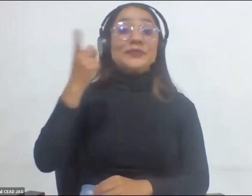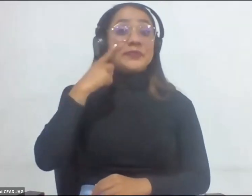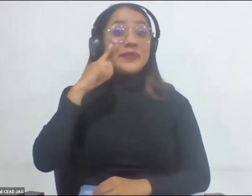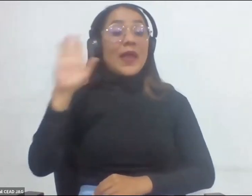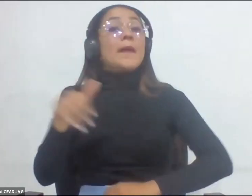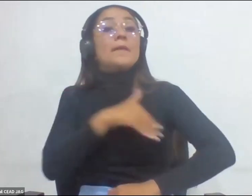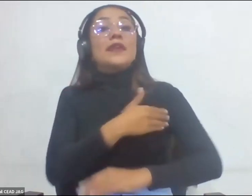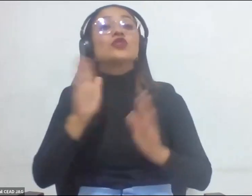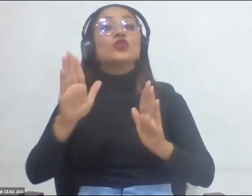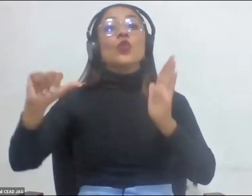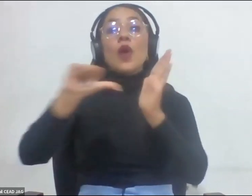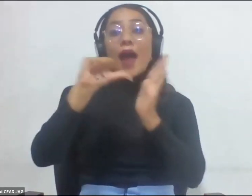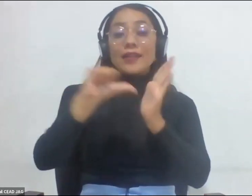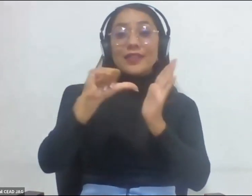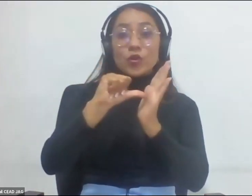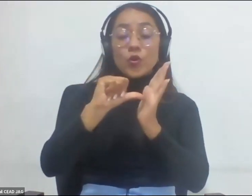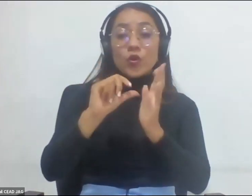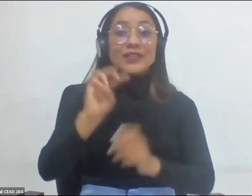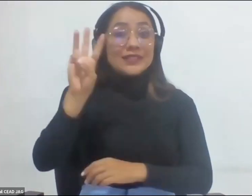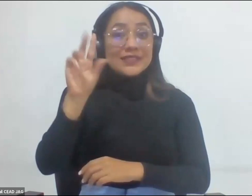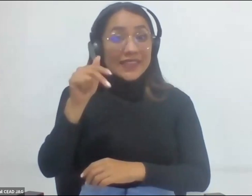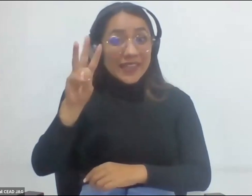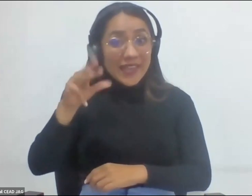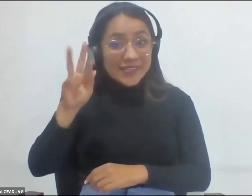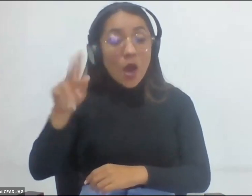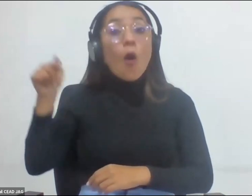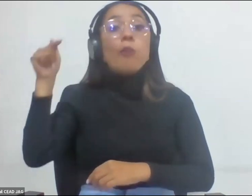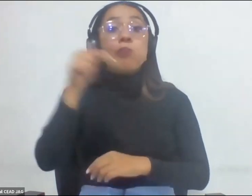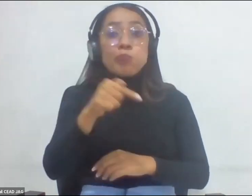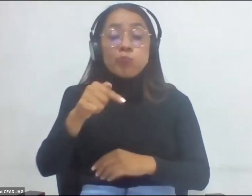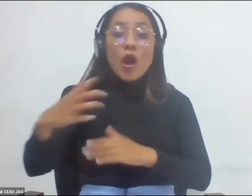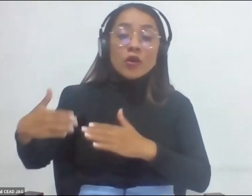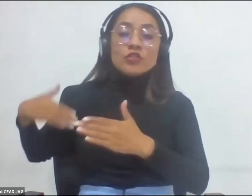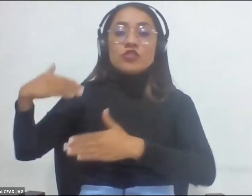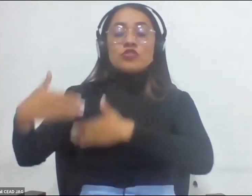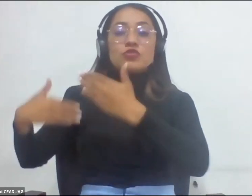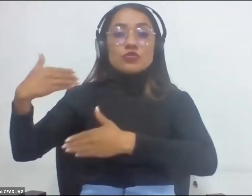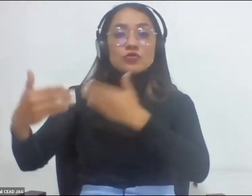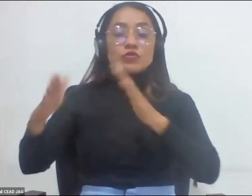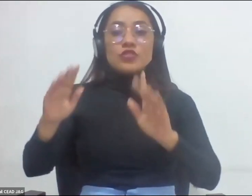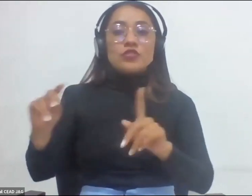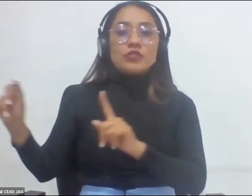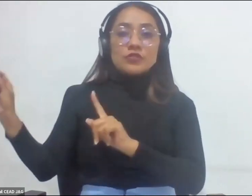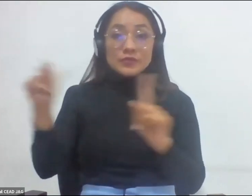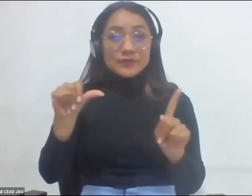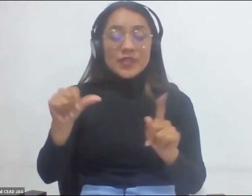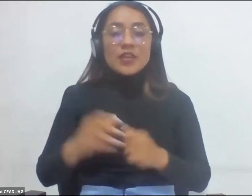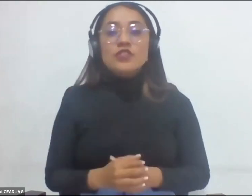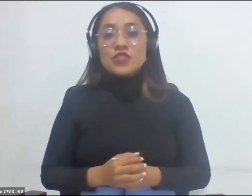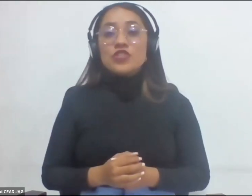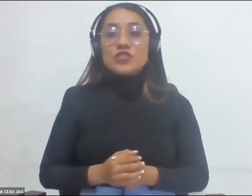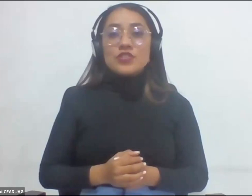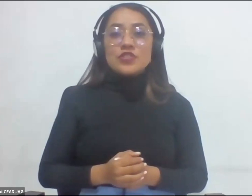en el artículo 13 pues durante la la duración del beneficio y así